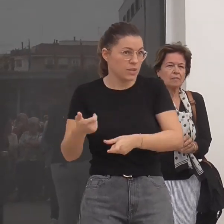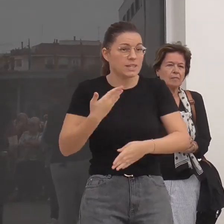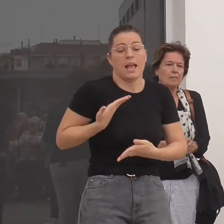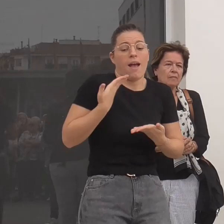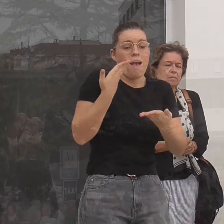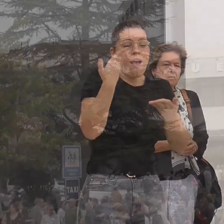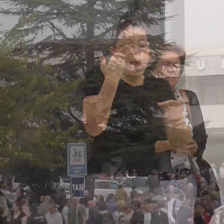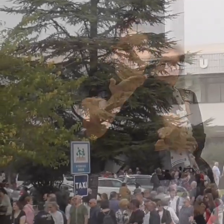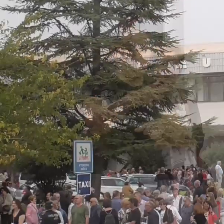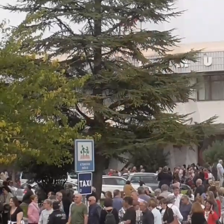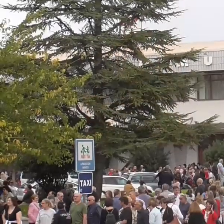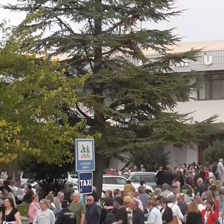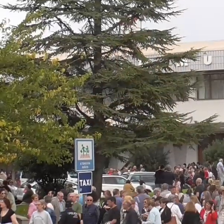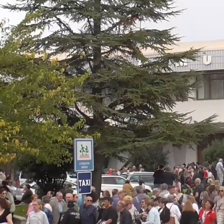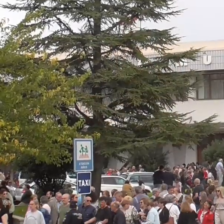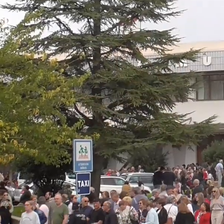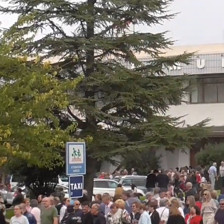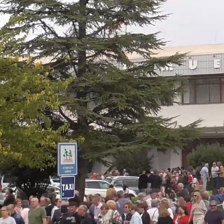son la mayoría, como es natural.